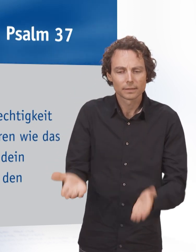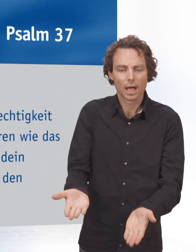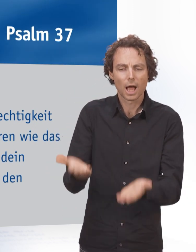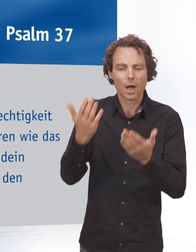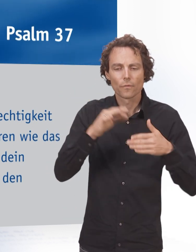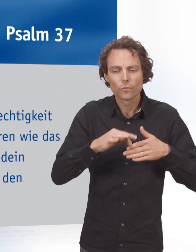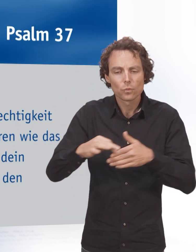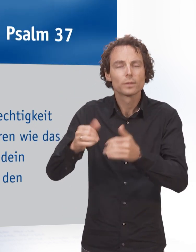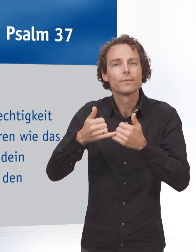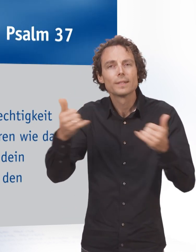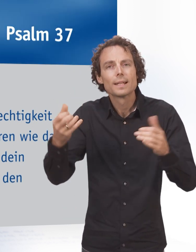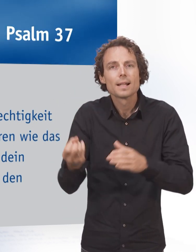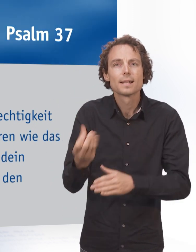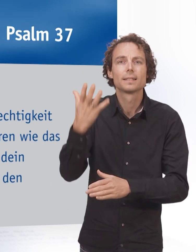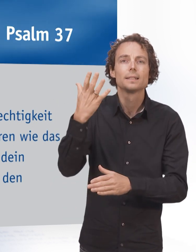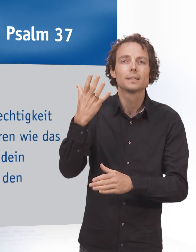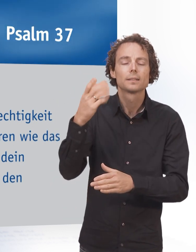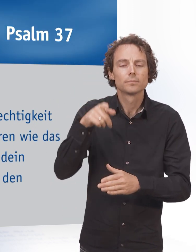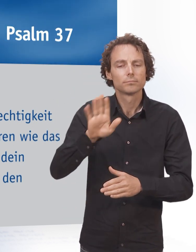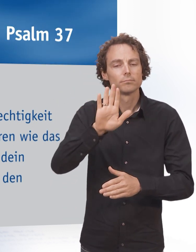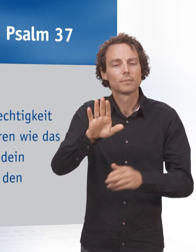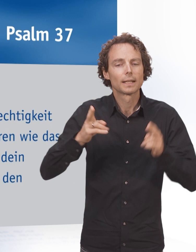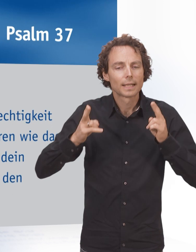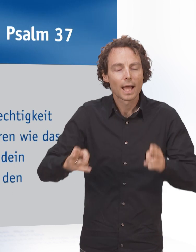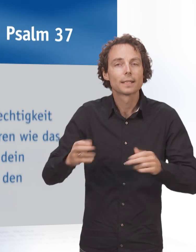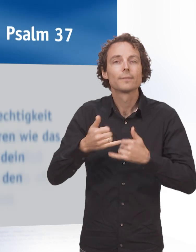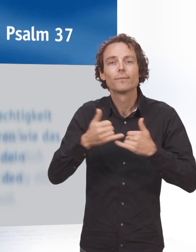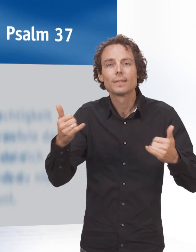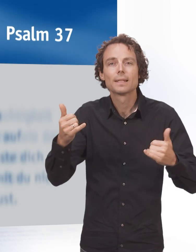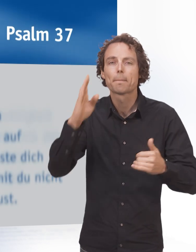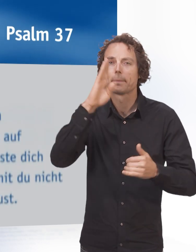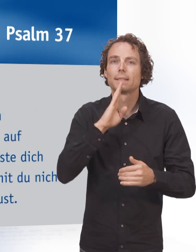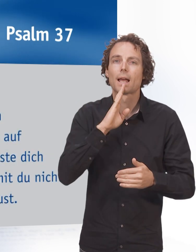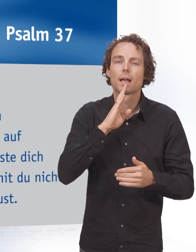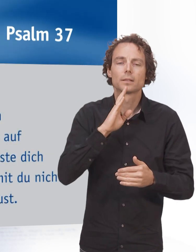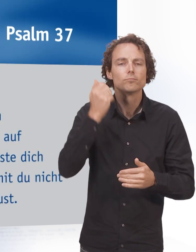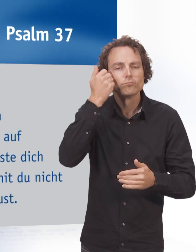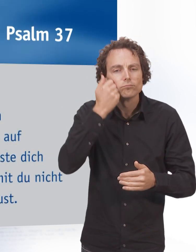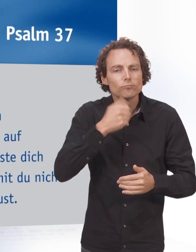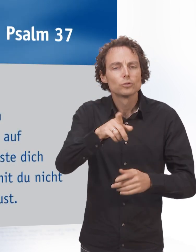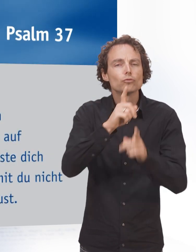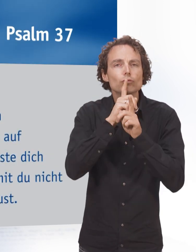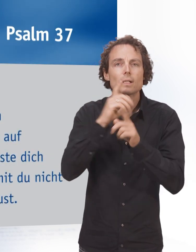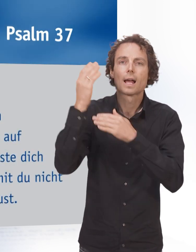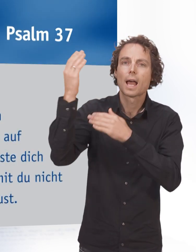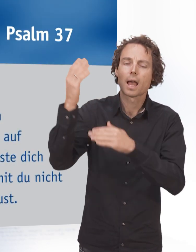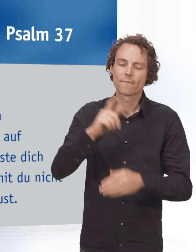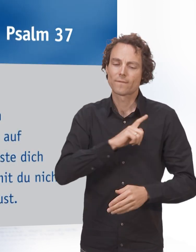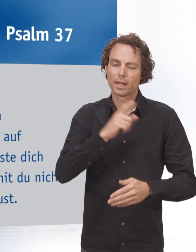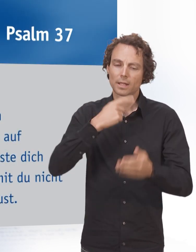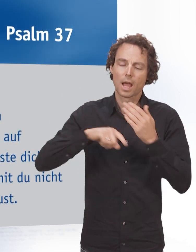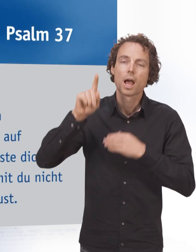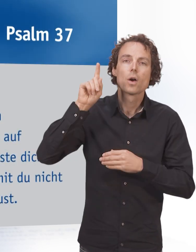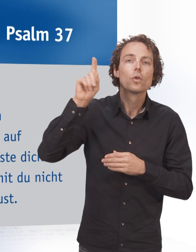heraufführen wie das Licht und dein Recht wie den Mittag. Sei stille dem Herrn und warte auf